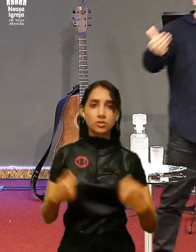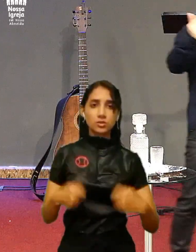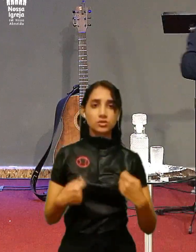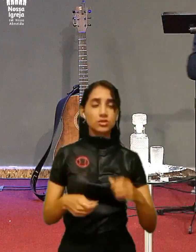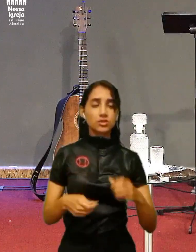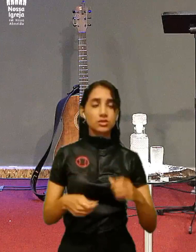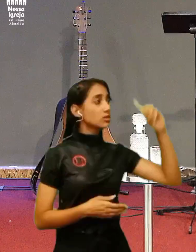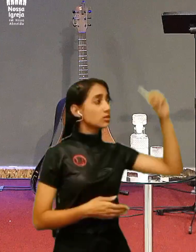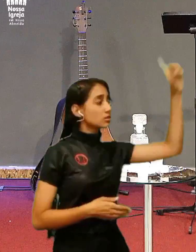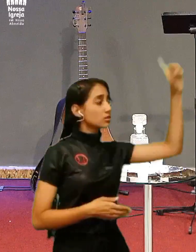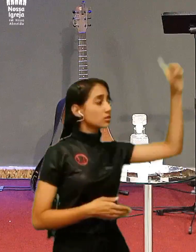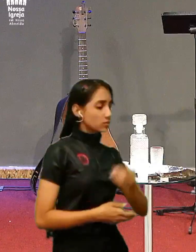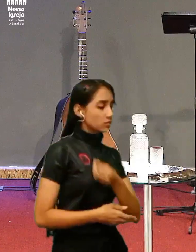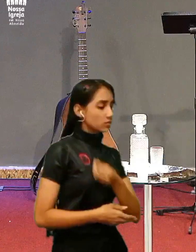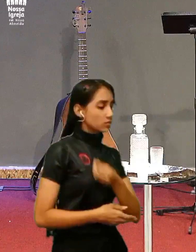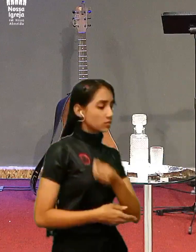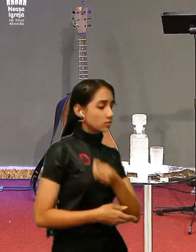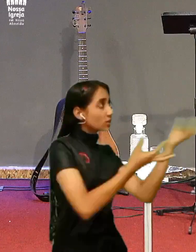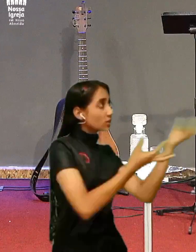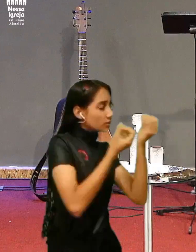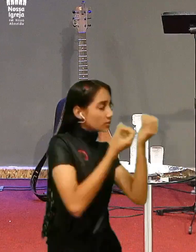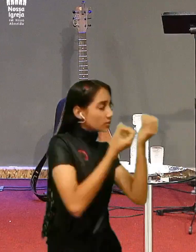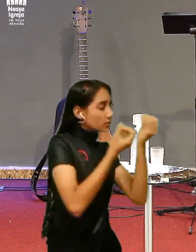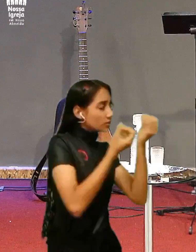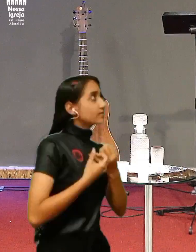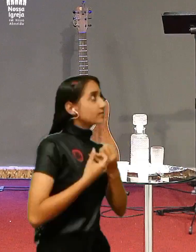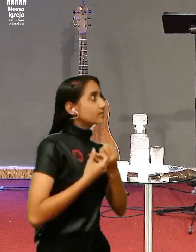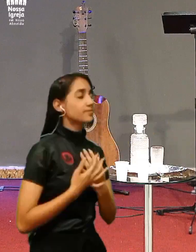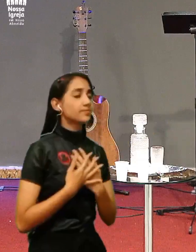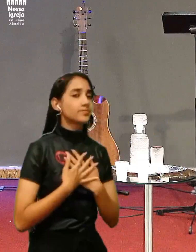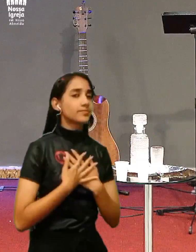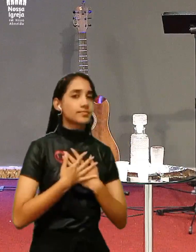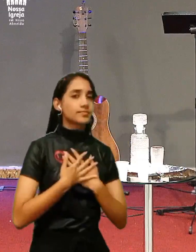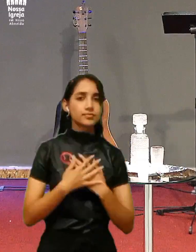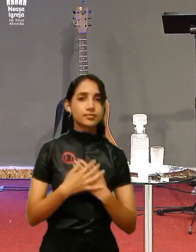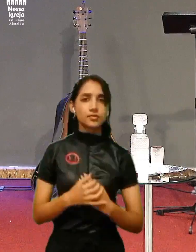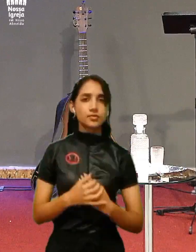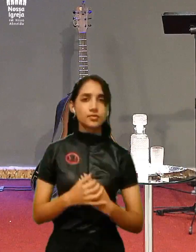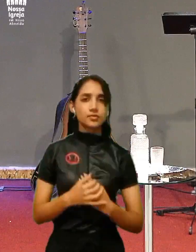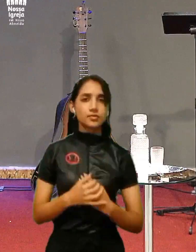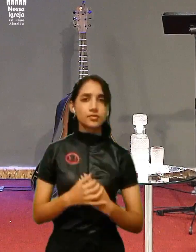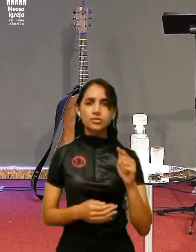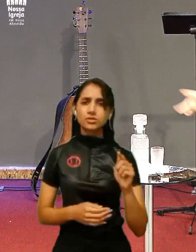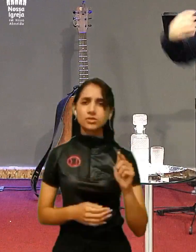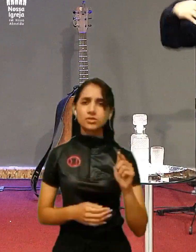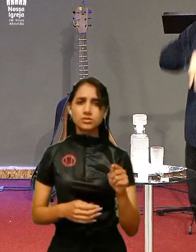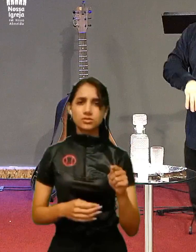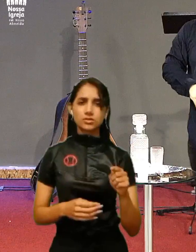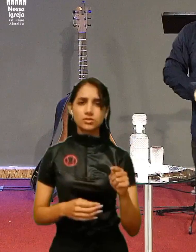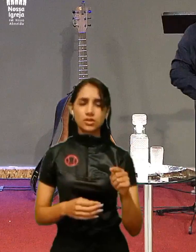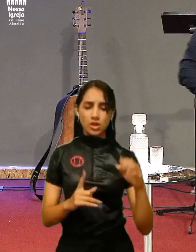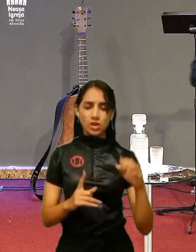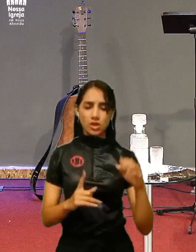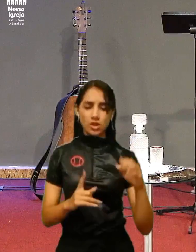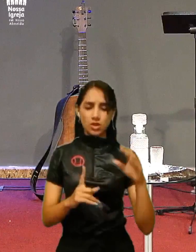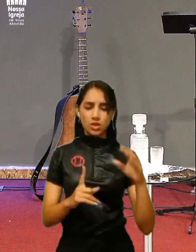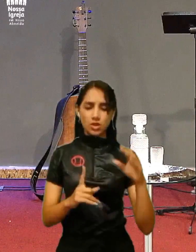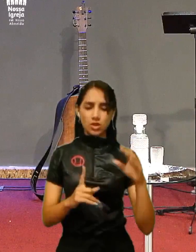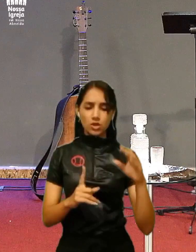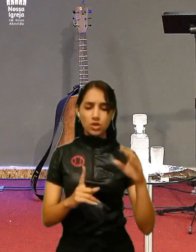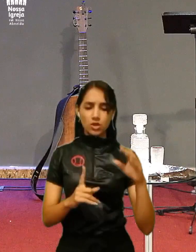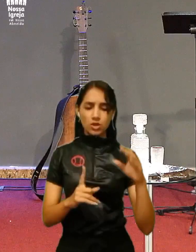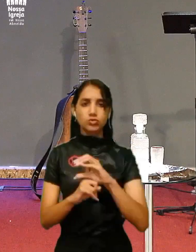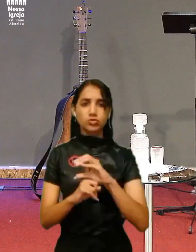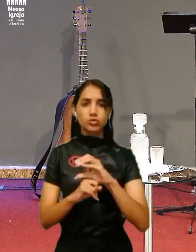chegou aqui nesse culto exatamente dessa forma. As pessoas olham para você, não sabem como você está por dentro.